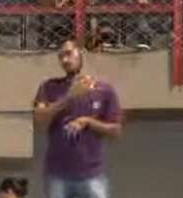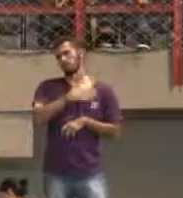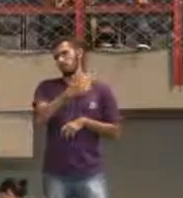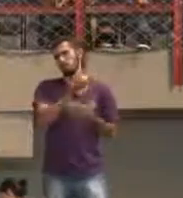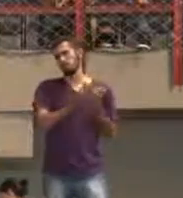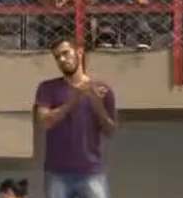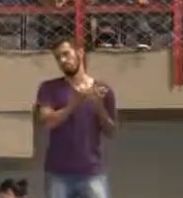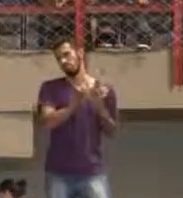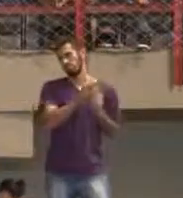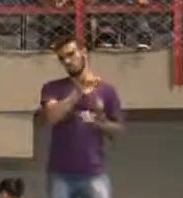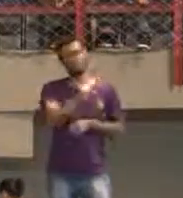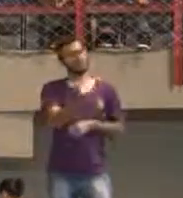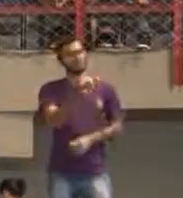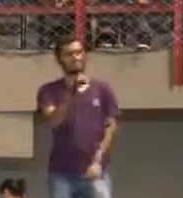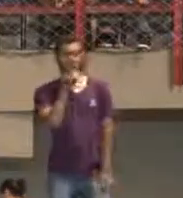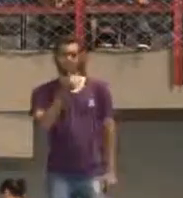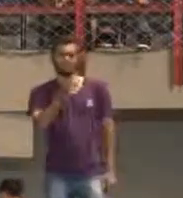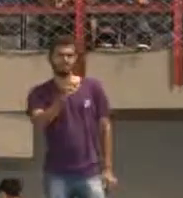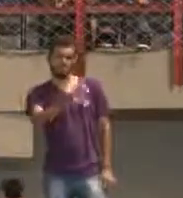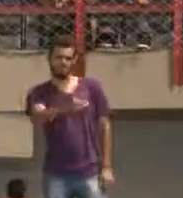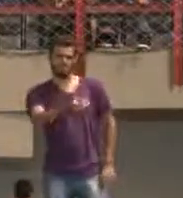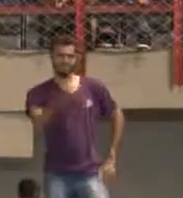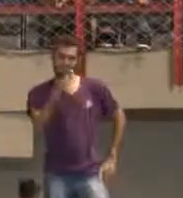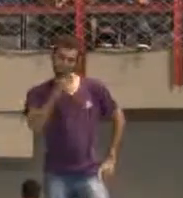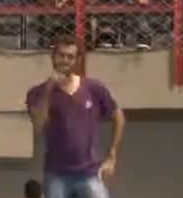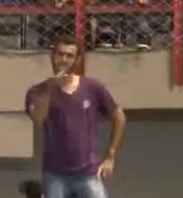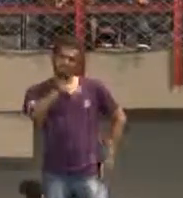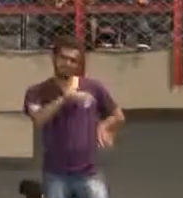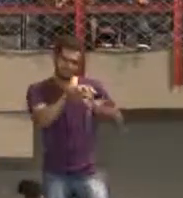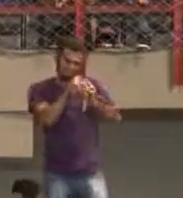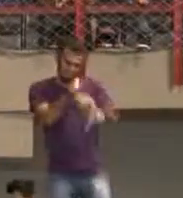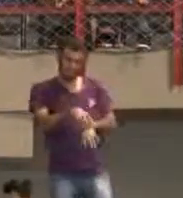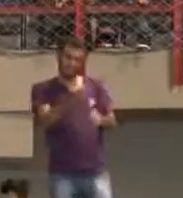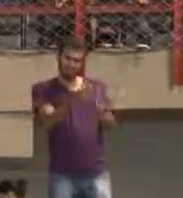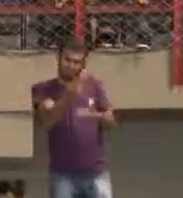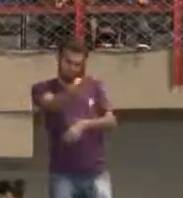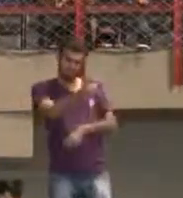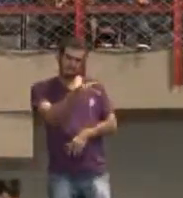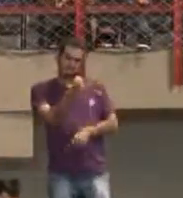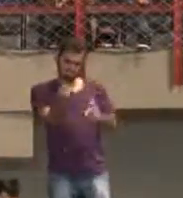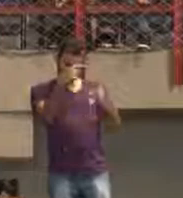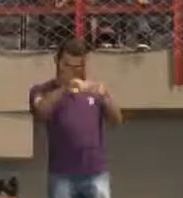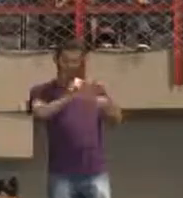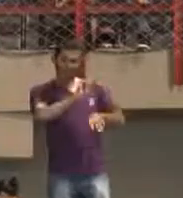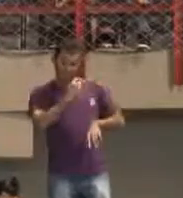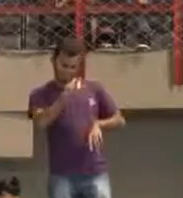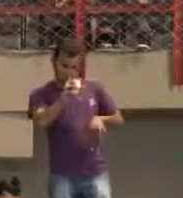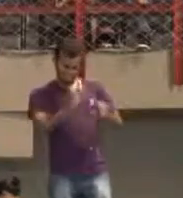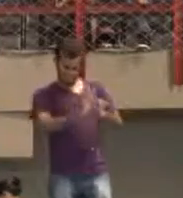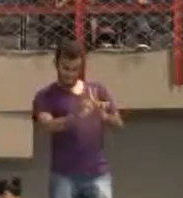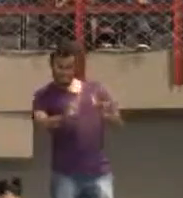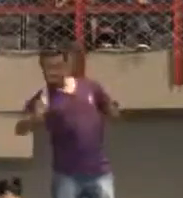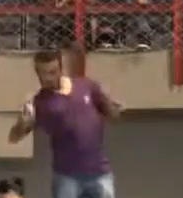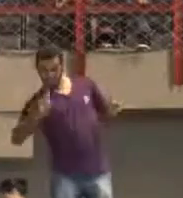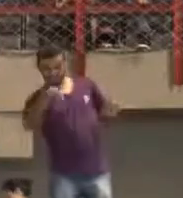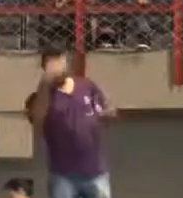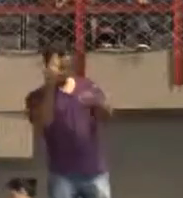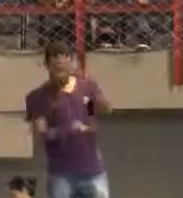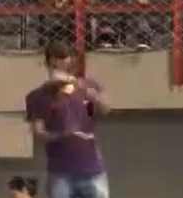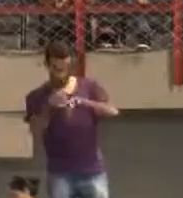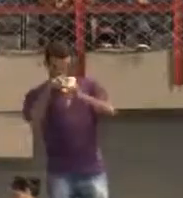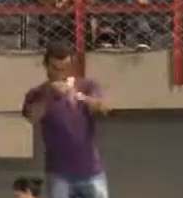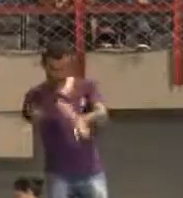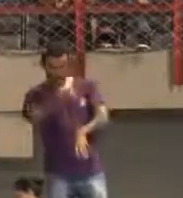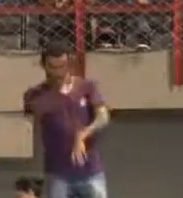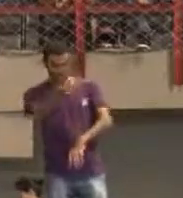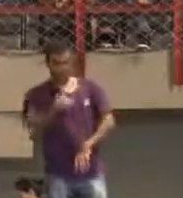tempo. Mentira, você veio de carona com ele e vai voltar. Se você se afastar, você perde a carona, pessoa lisa.